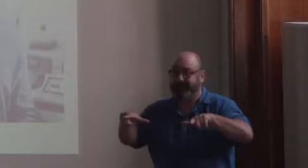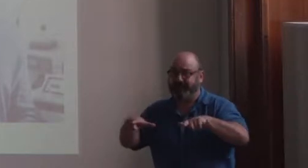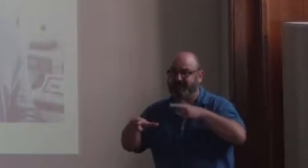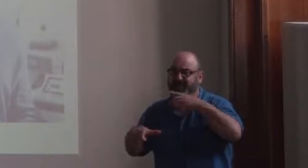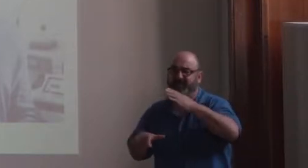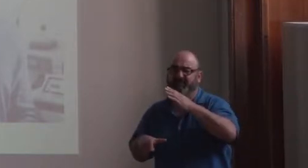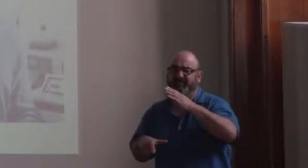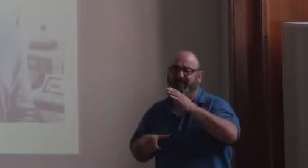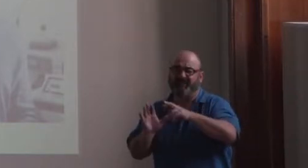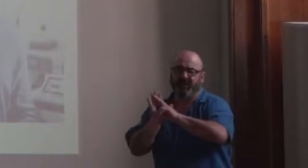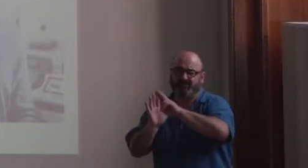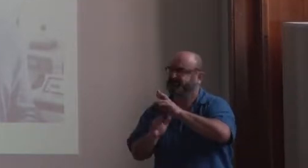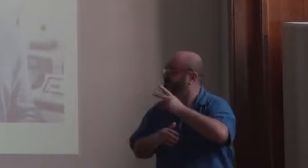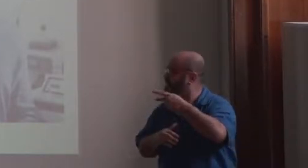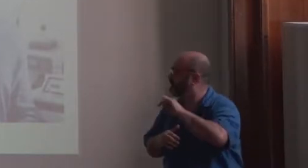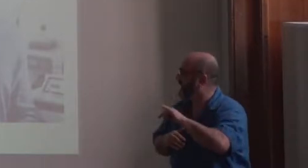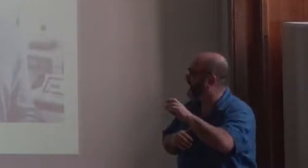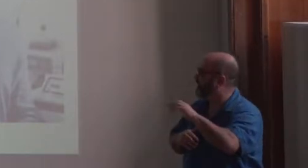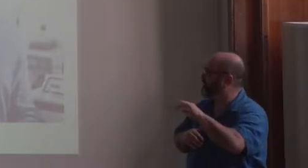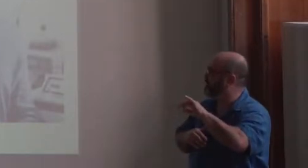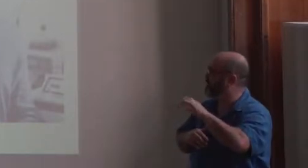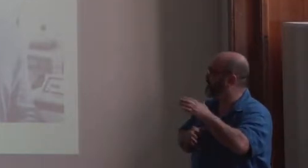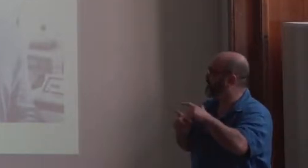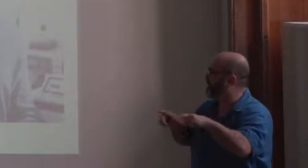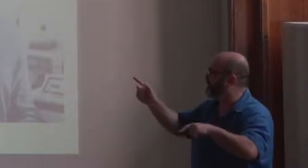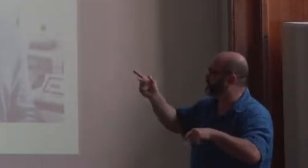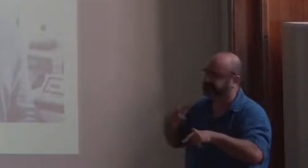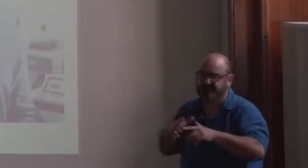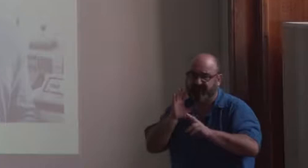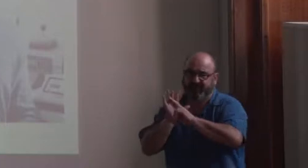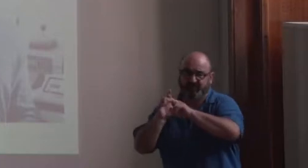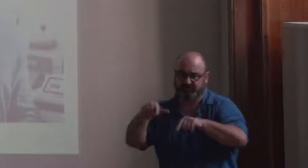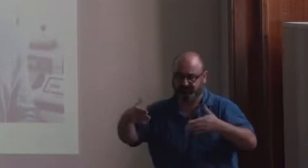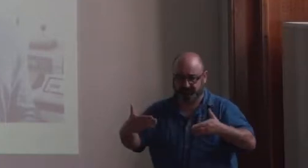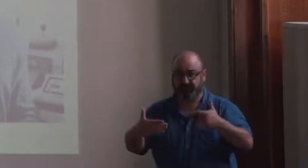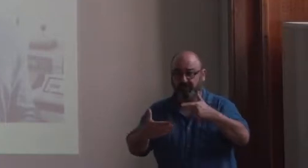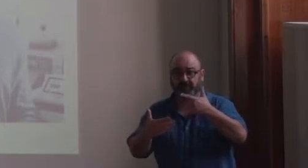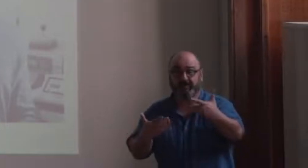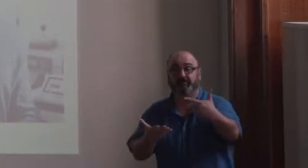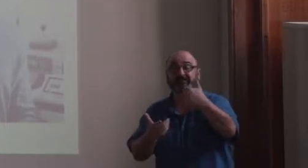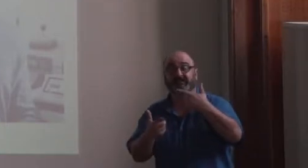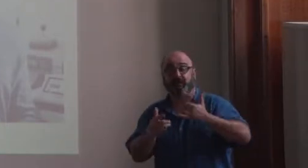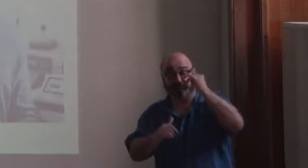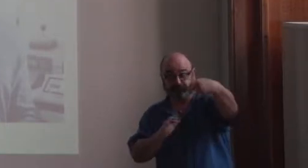PyBoard, et donc qui vendait. Donc, si on finançait le truc, on avait accès au logiciel ou on recevait une board.